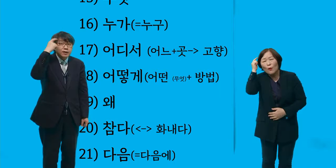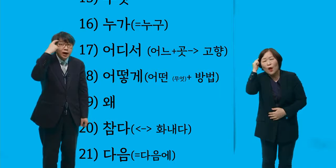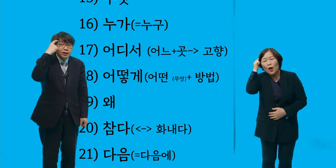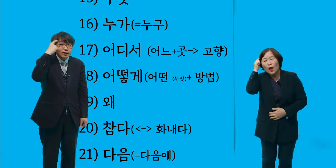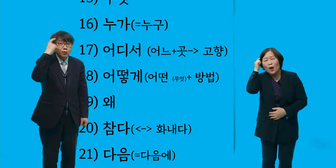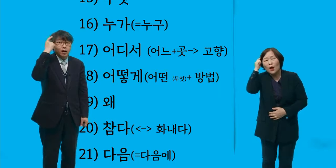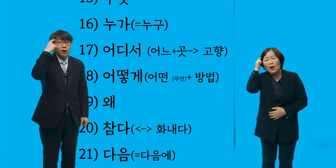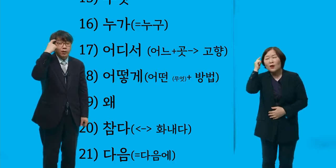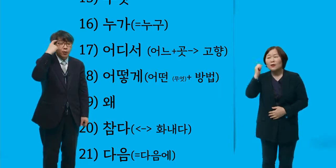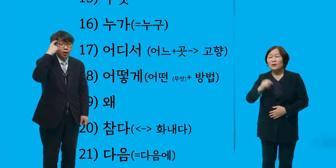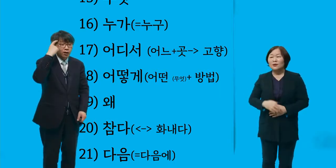아시겠죠? 왜